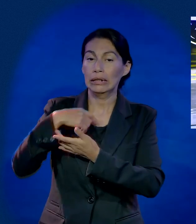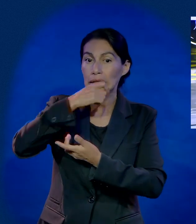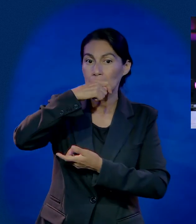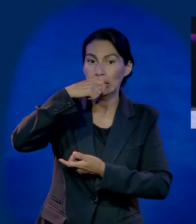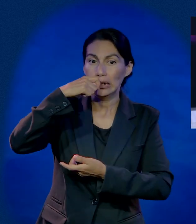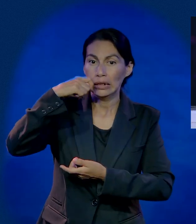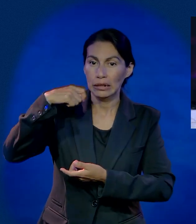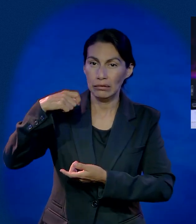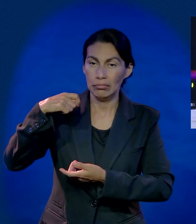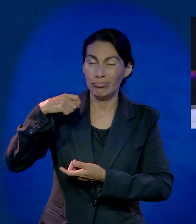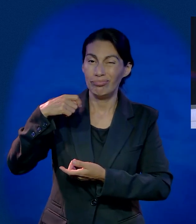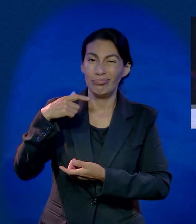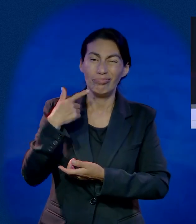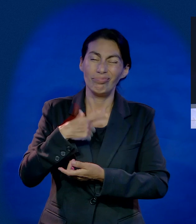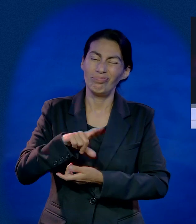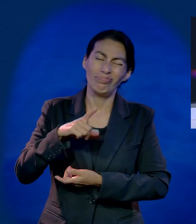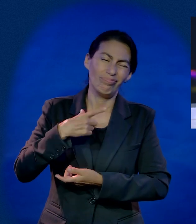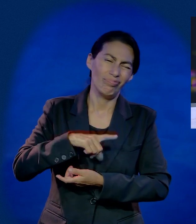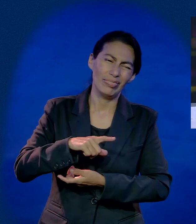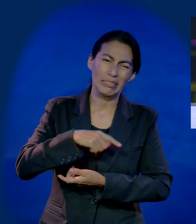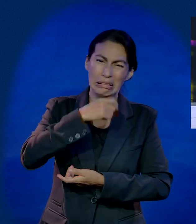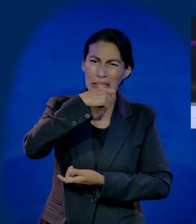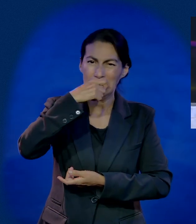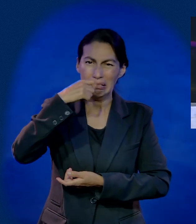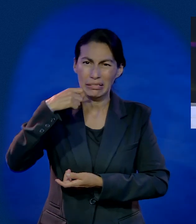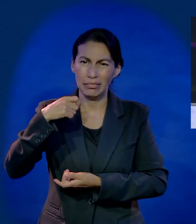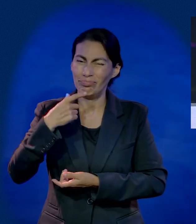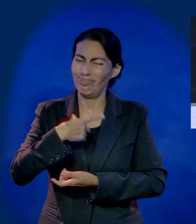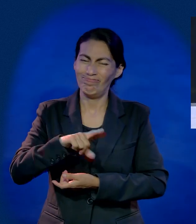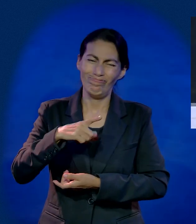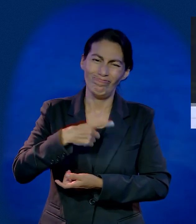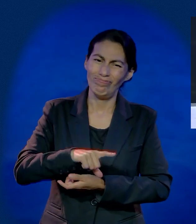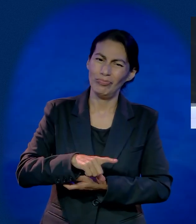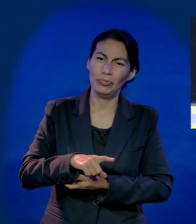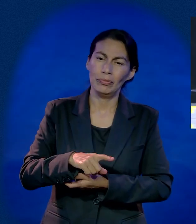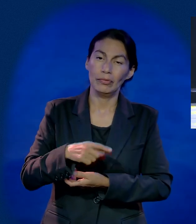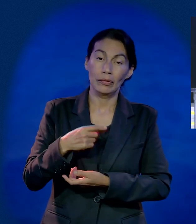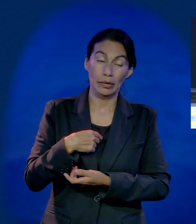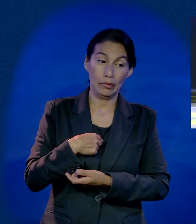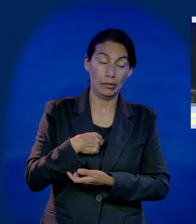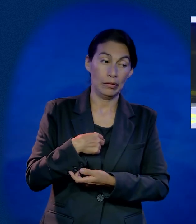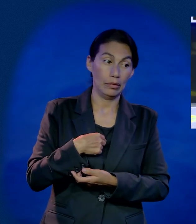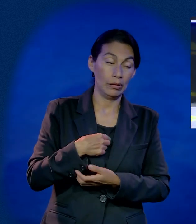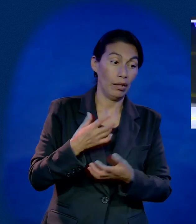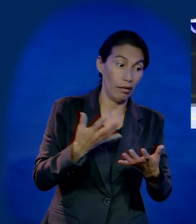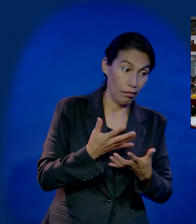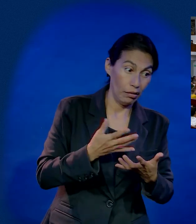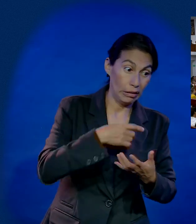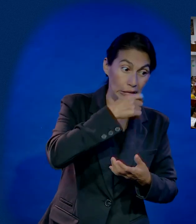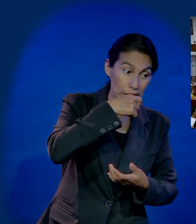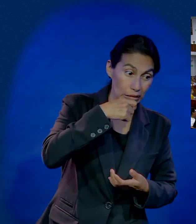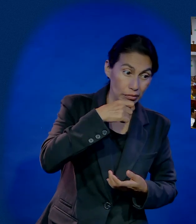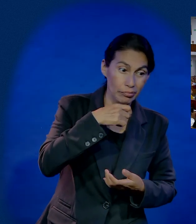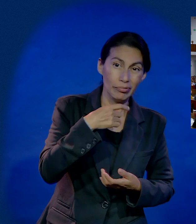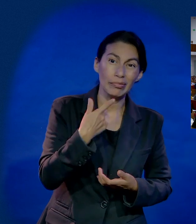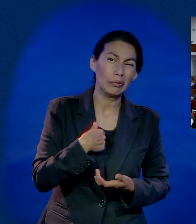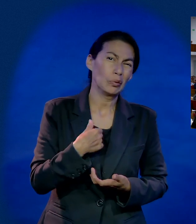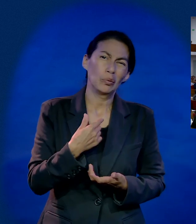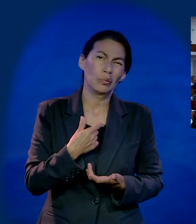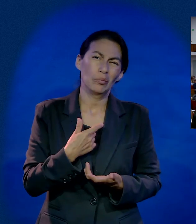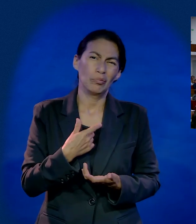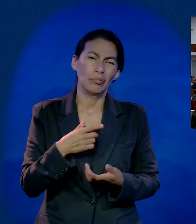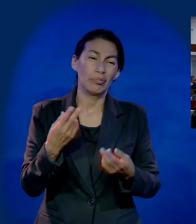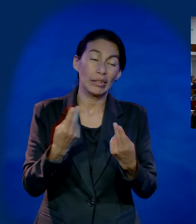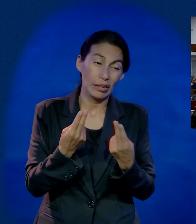un tiempecito era con lavarse los dientes. No le gustaba. Y era una batalla, a mí tampoco me gustaba hacer que se los